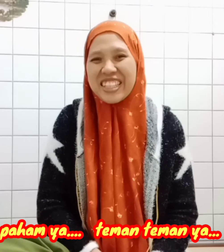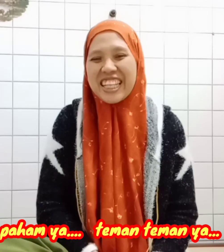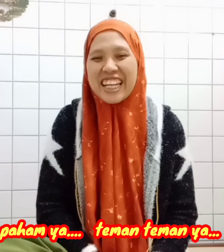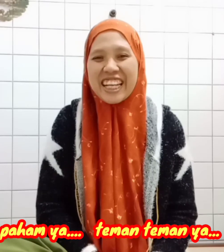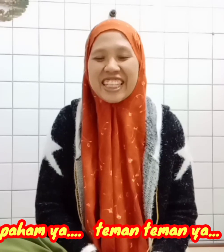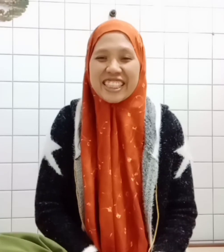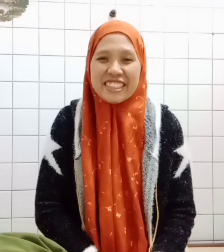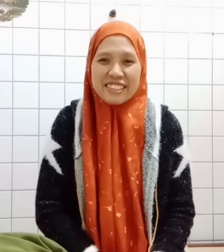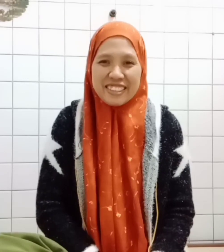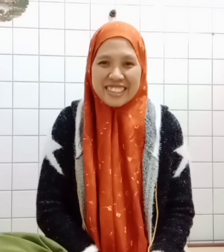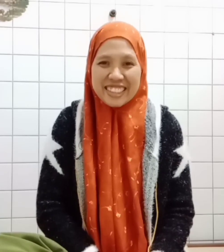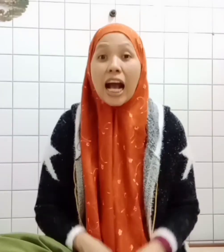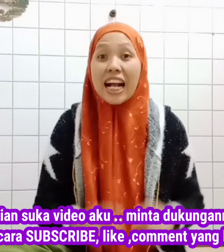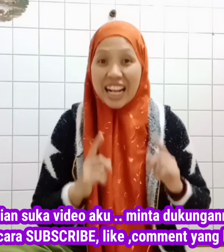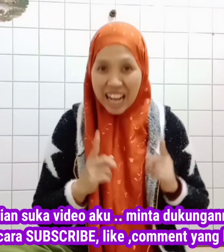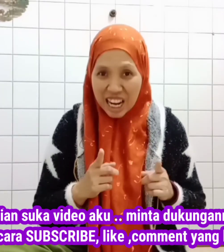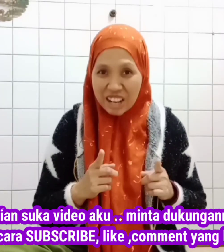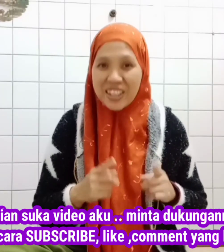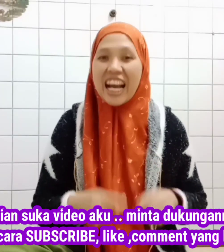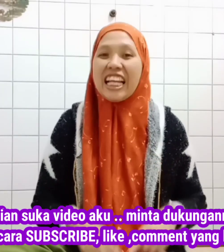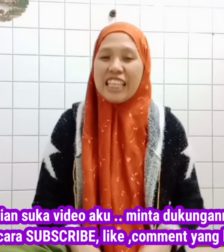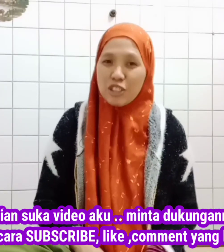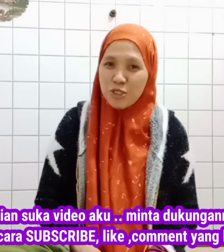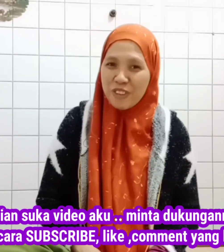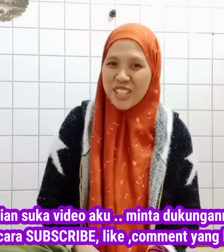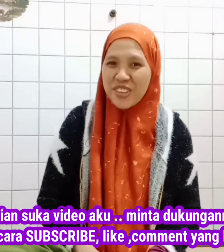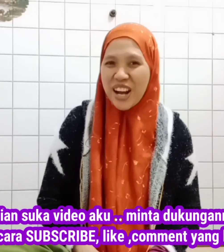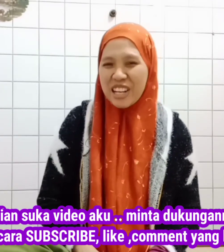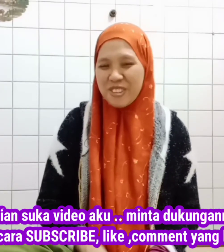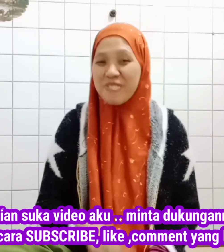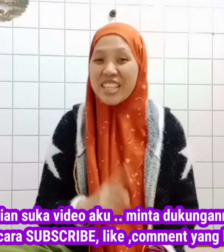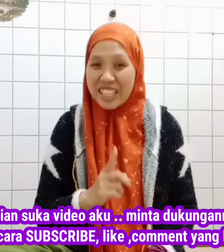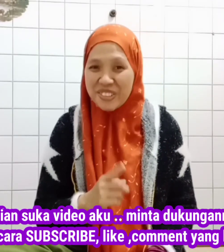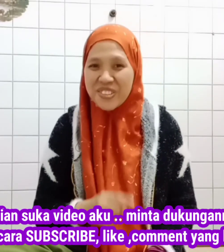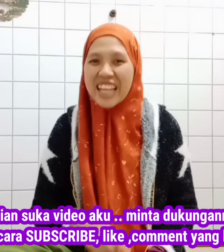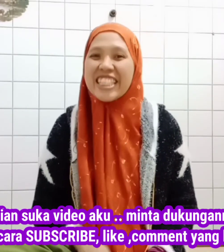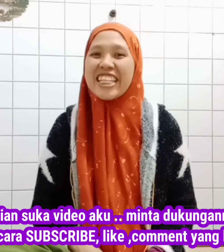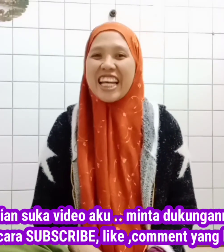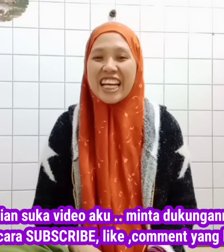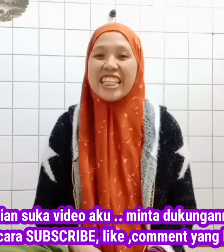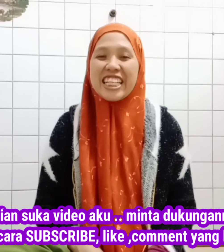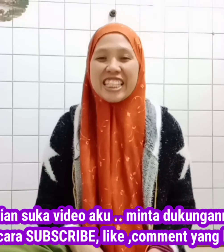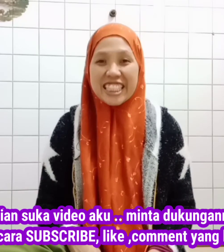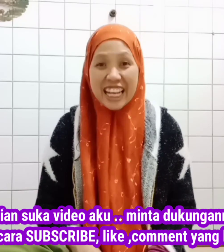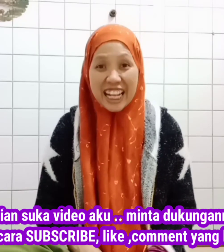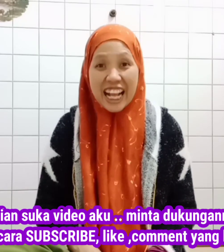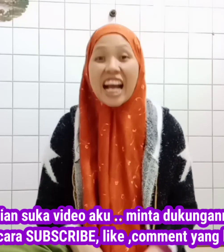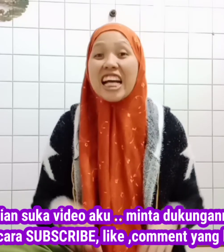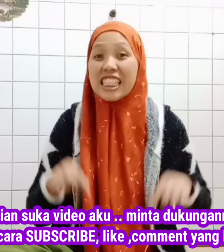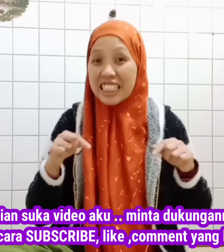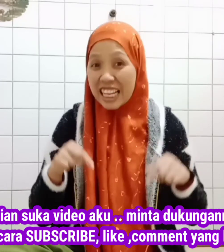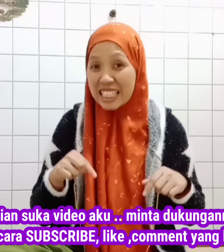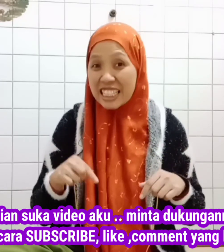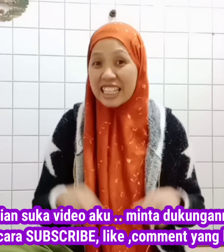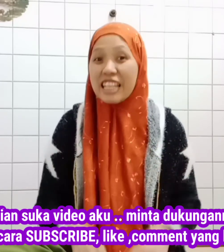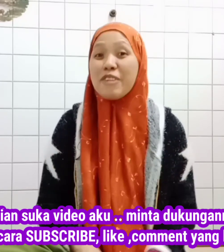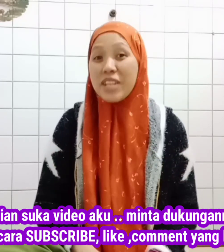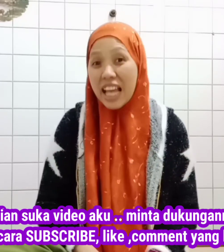ya. Kalau kalian suka video aku, minta dukungannya ya dengan cara subscribe,